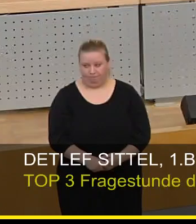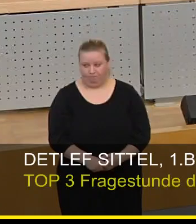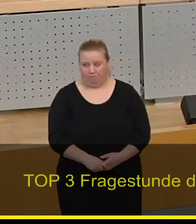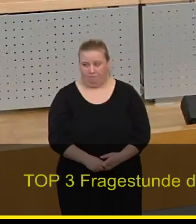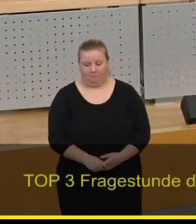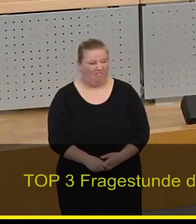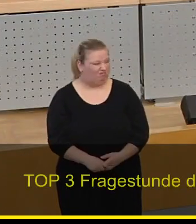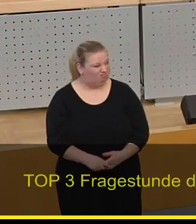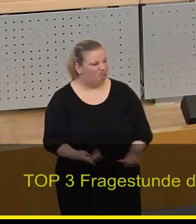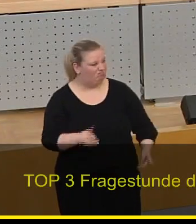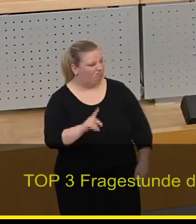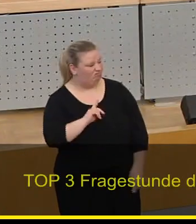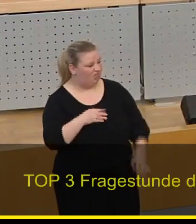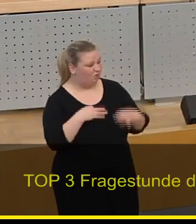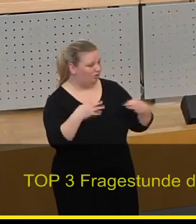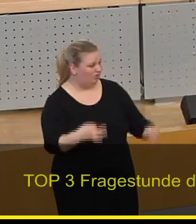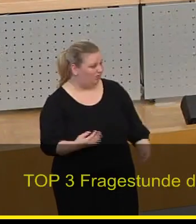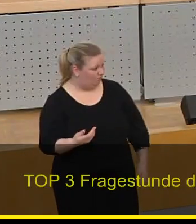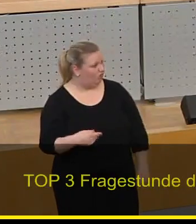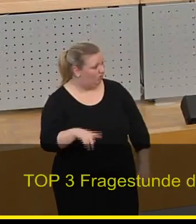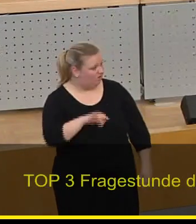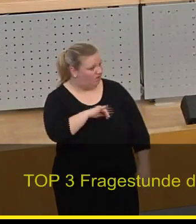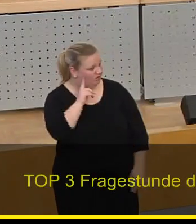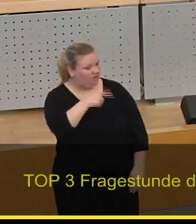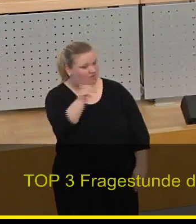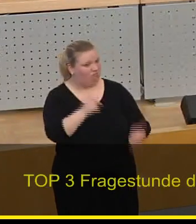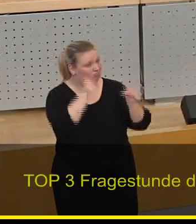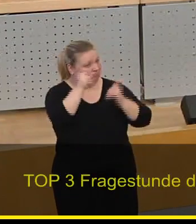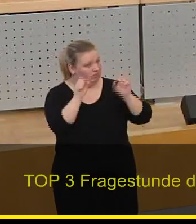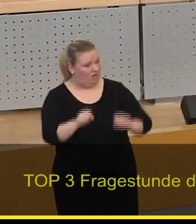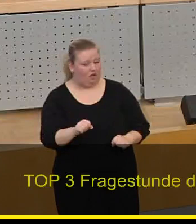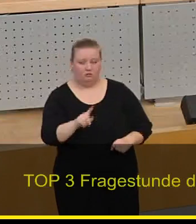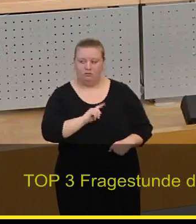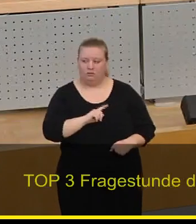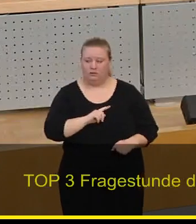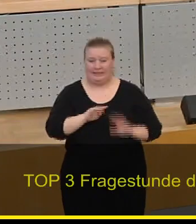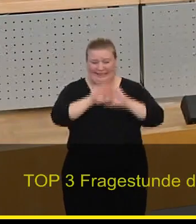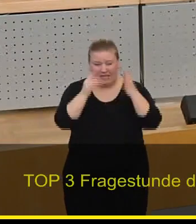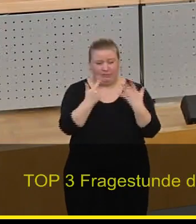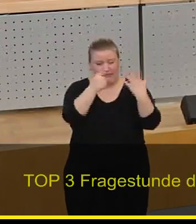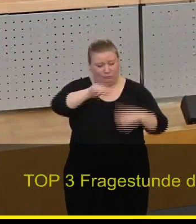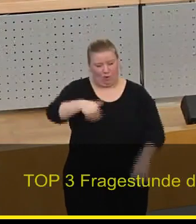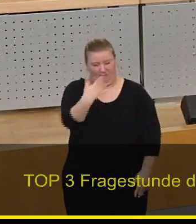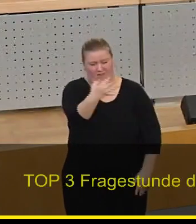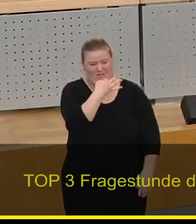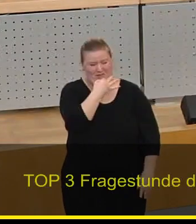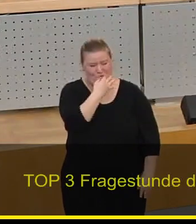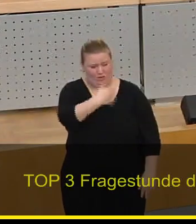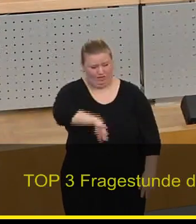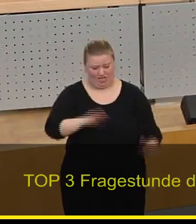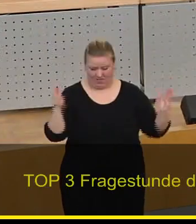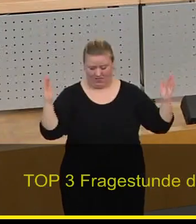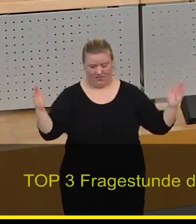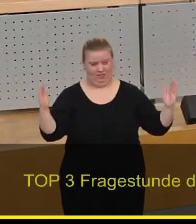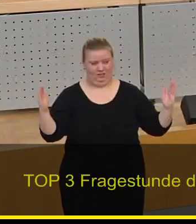Ganz befriedigend ist das noch nicht, also kann es jeder machen. Wir haben als Zeit festgestellt, dass es 7,5 Minuten waren. Und ich hoffe, dass